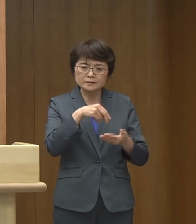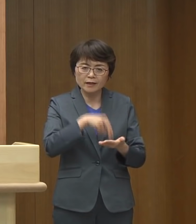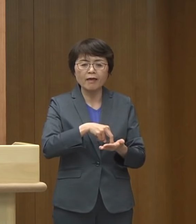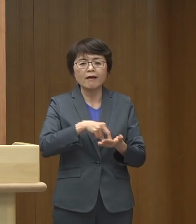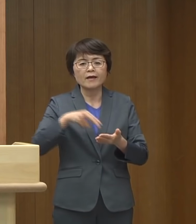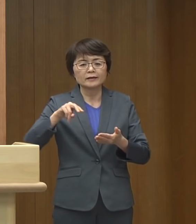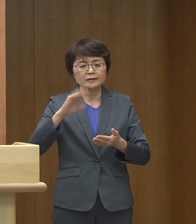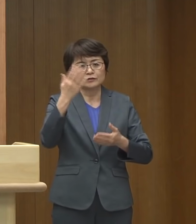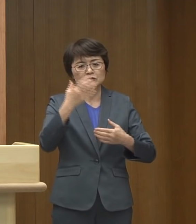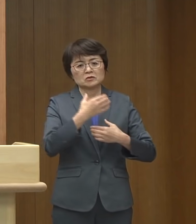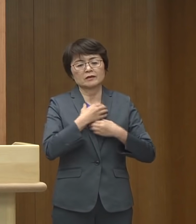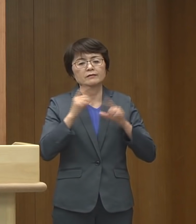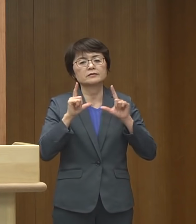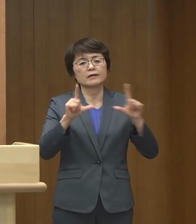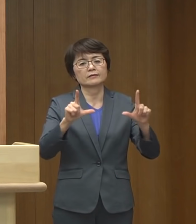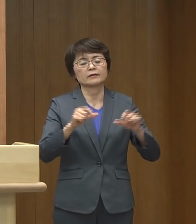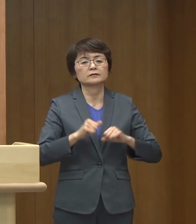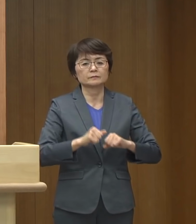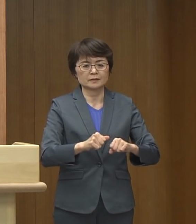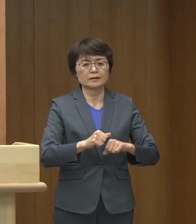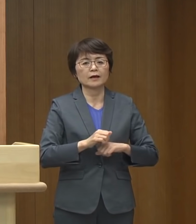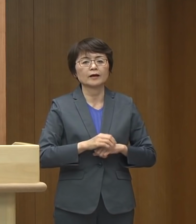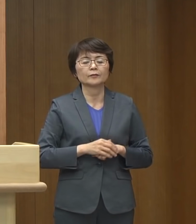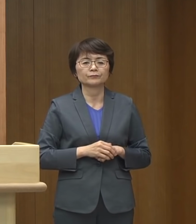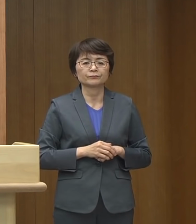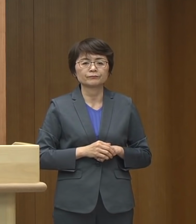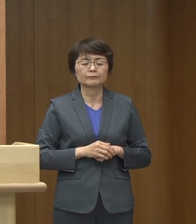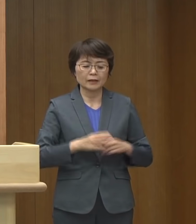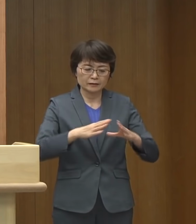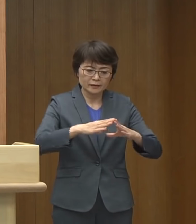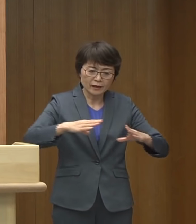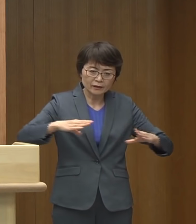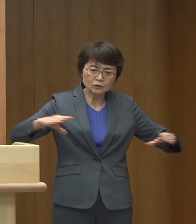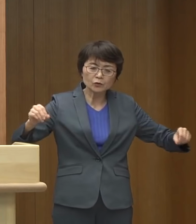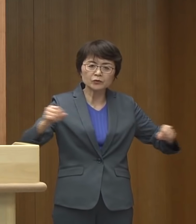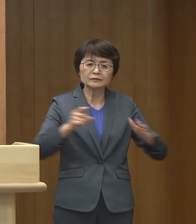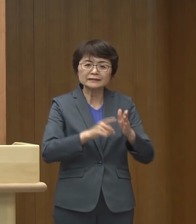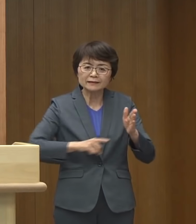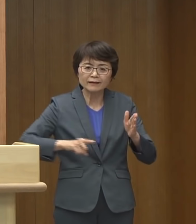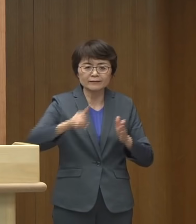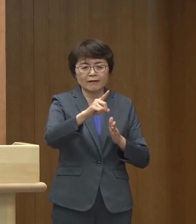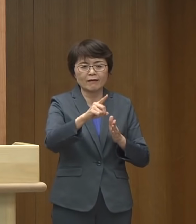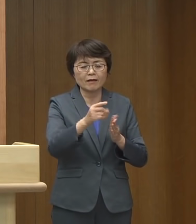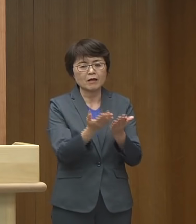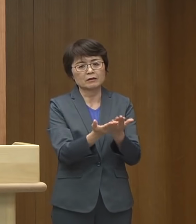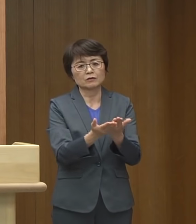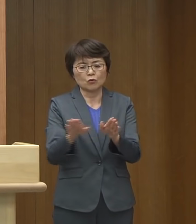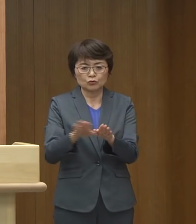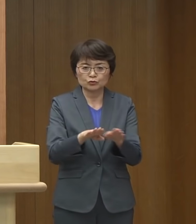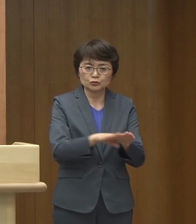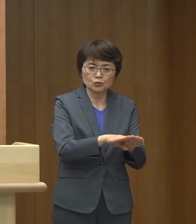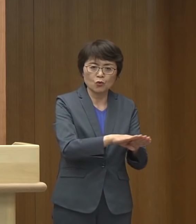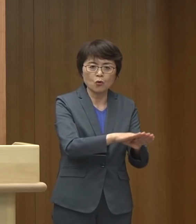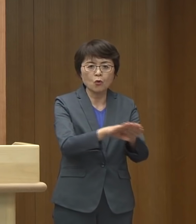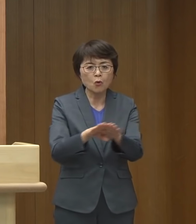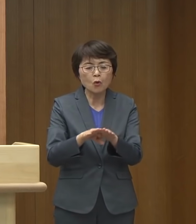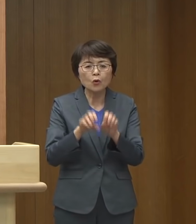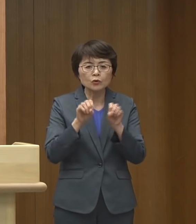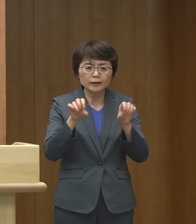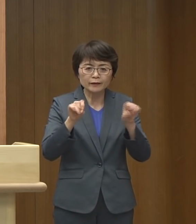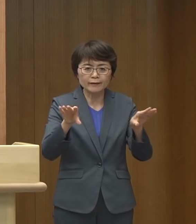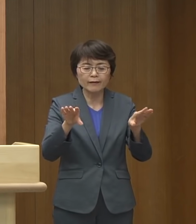緊急事態の宣言をしたところでございます。また全国に先駆けて一斉休校を呼びかけるとともに、